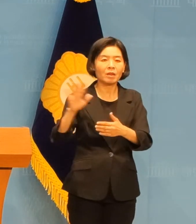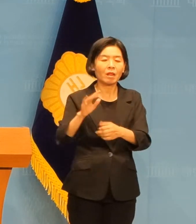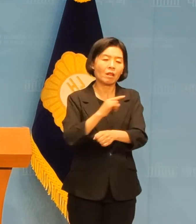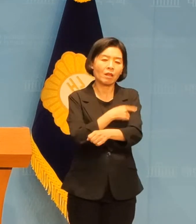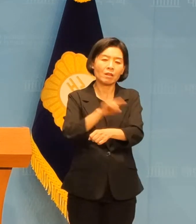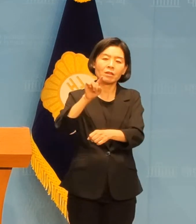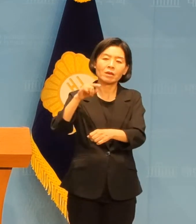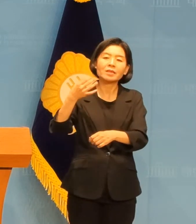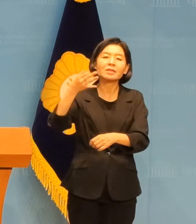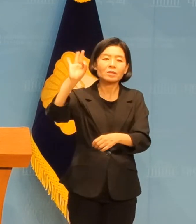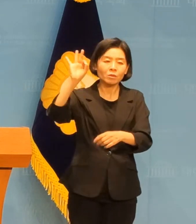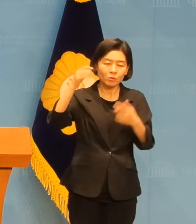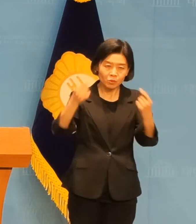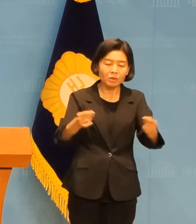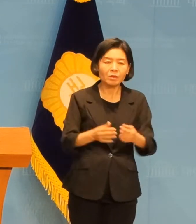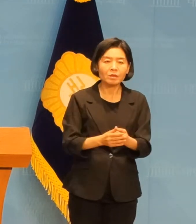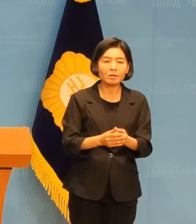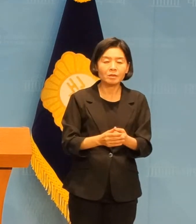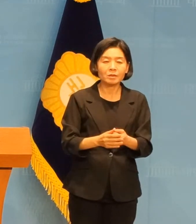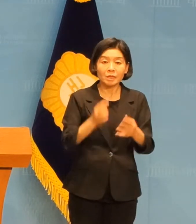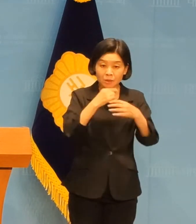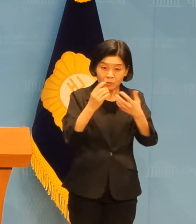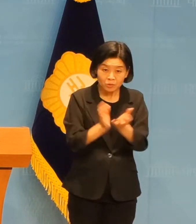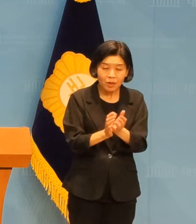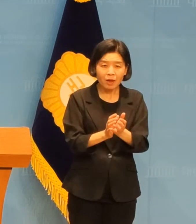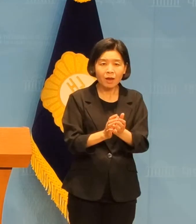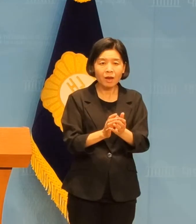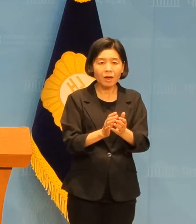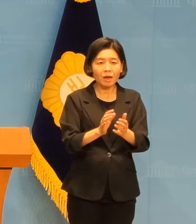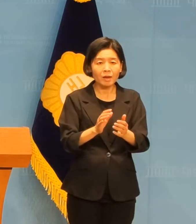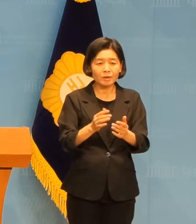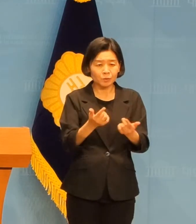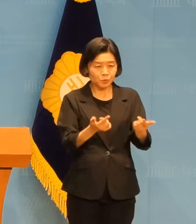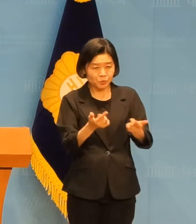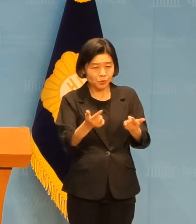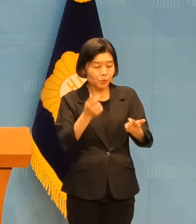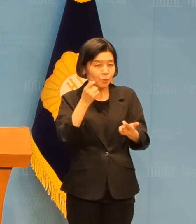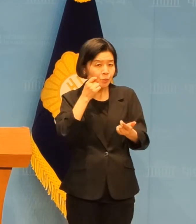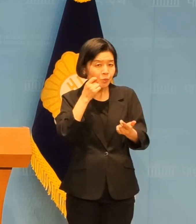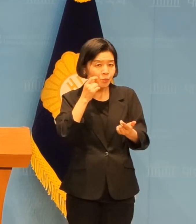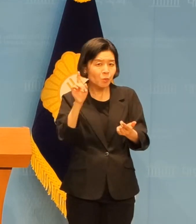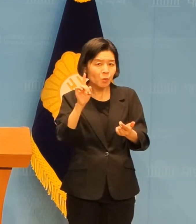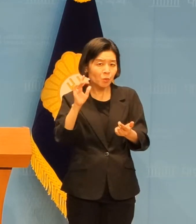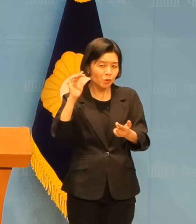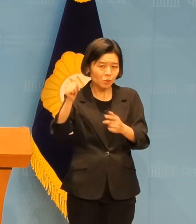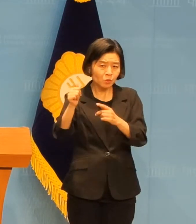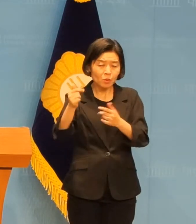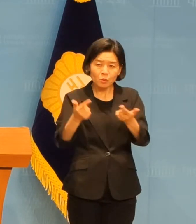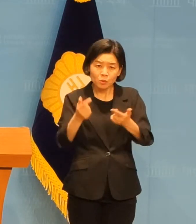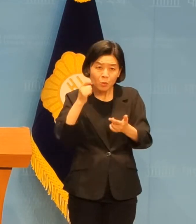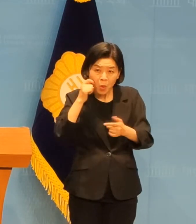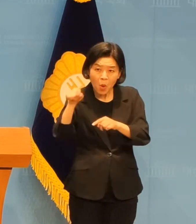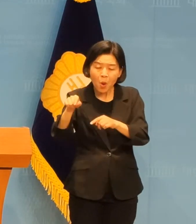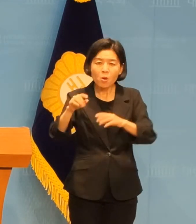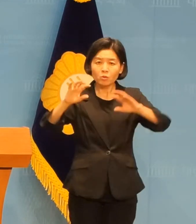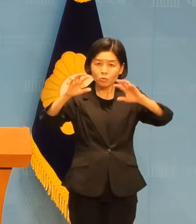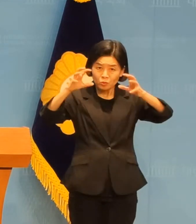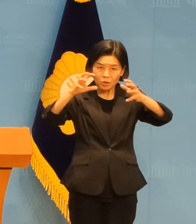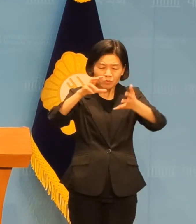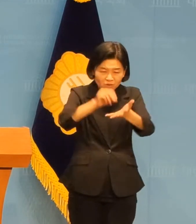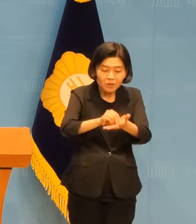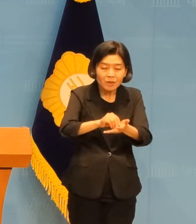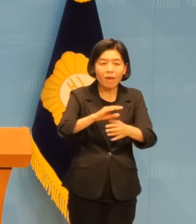것입니다. 집권 여당을 컨트롤하지 못하는 대통령이 어떻게 국가적 난제를 풀